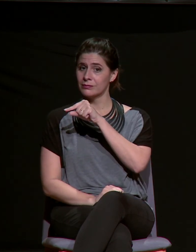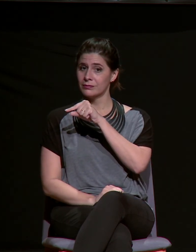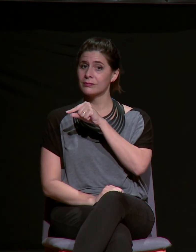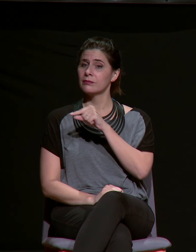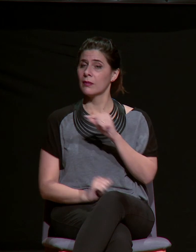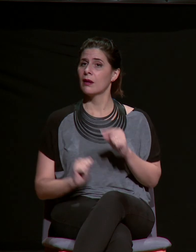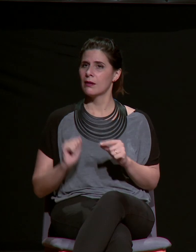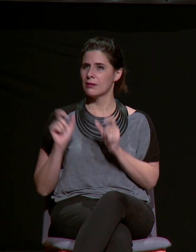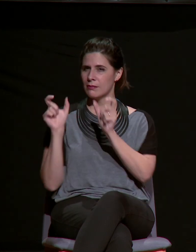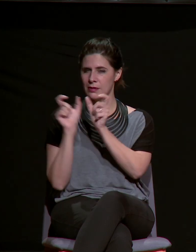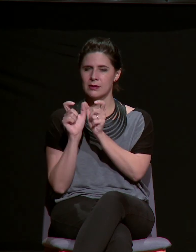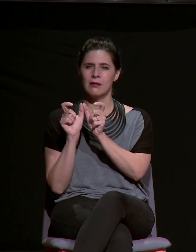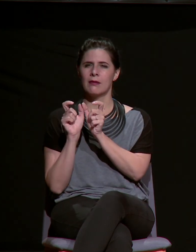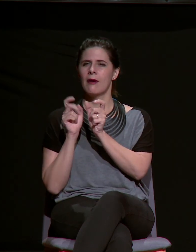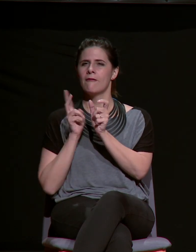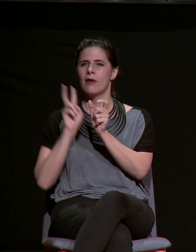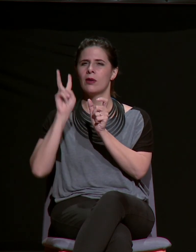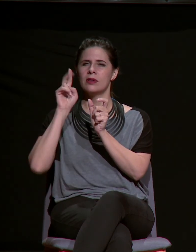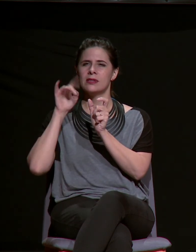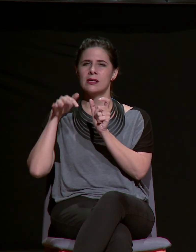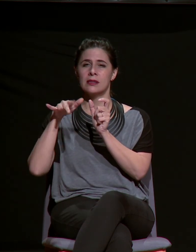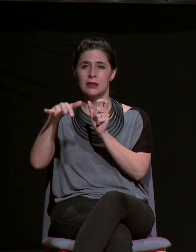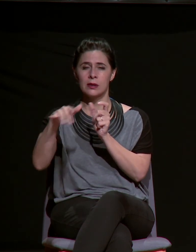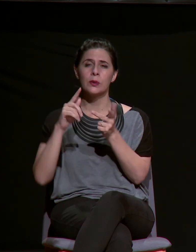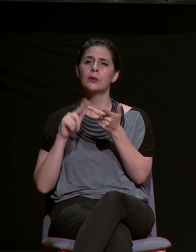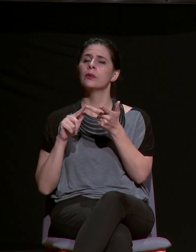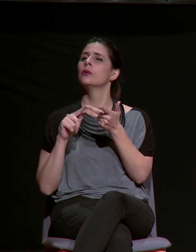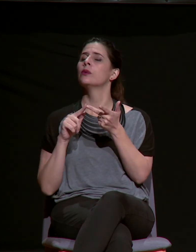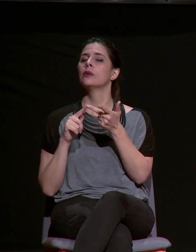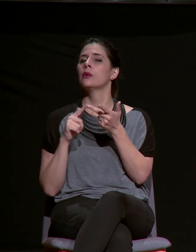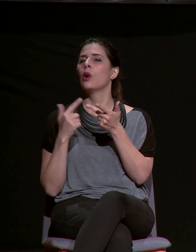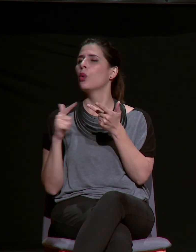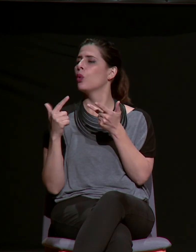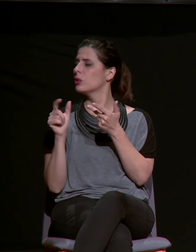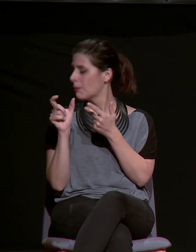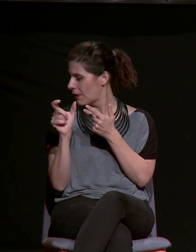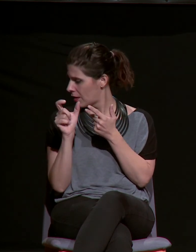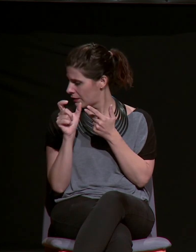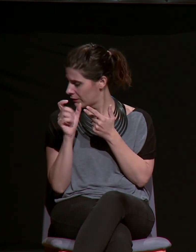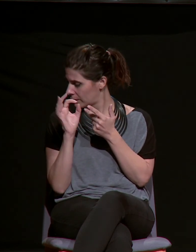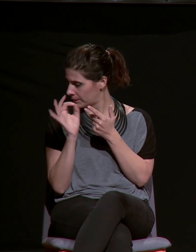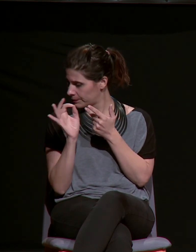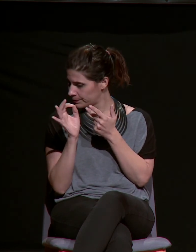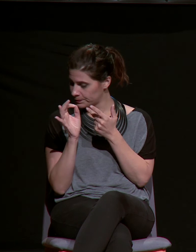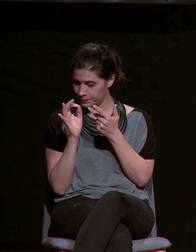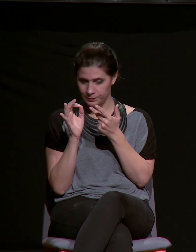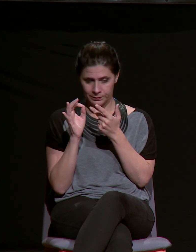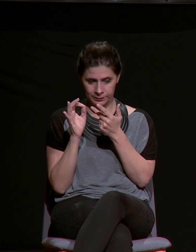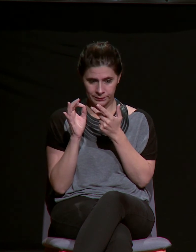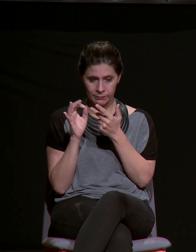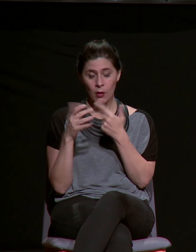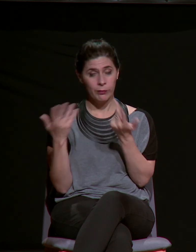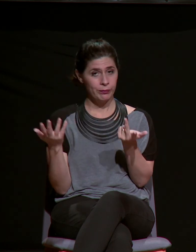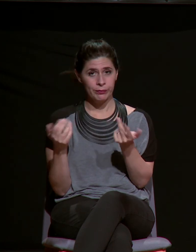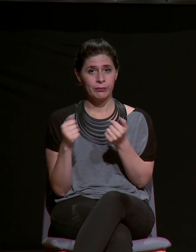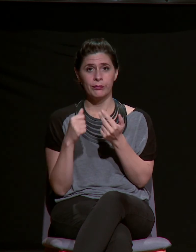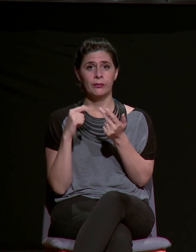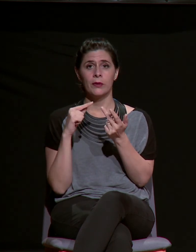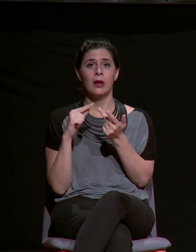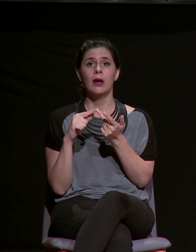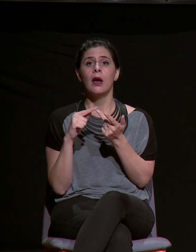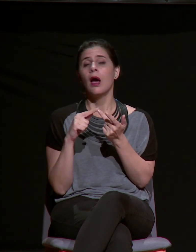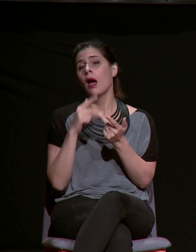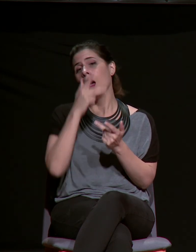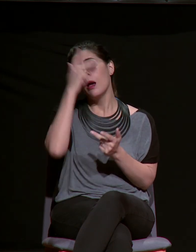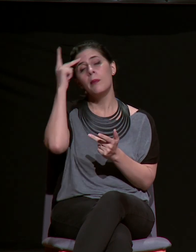ondas de valorização, tem uma outra no livro que é bem caricata, bom, enfim, que